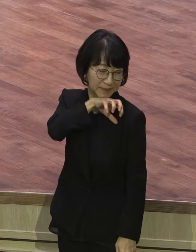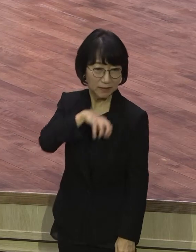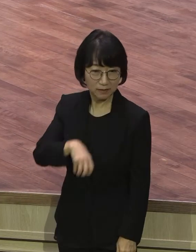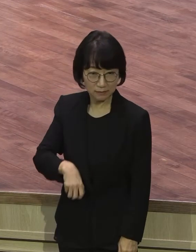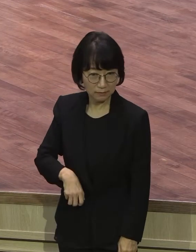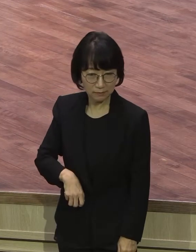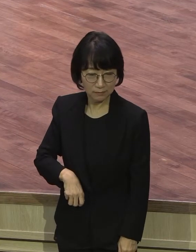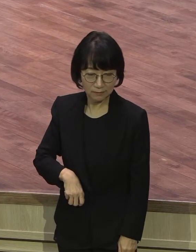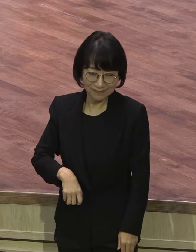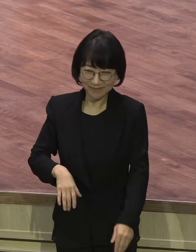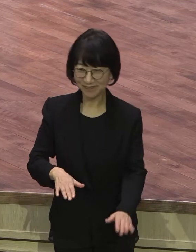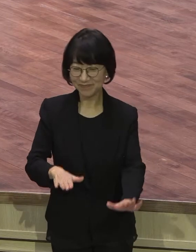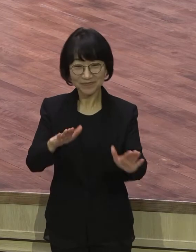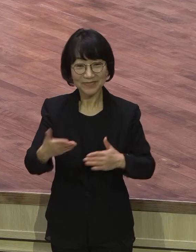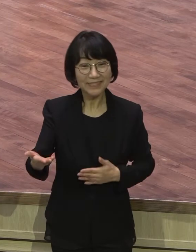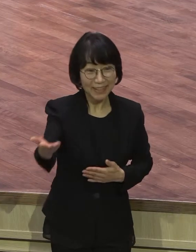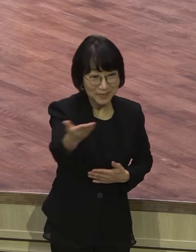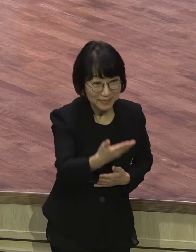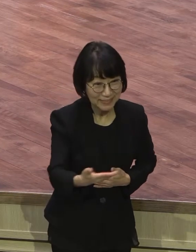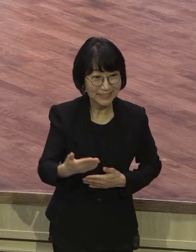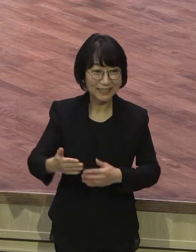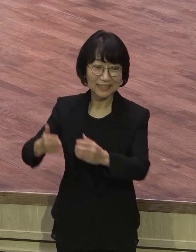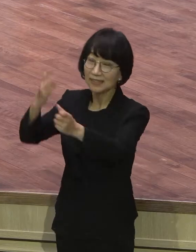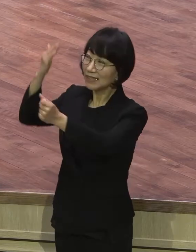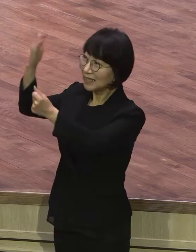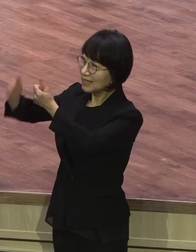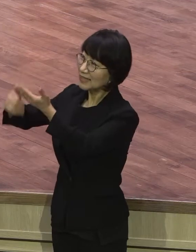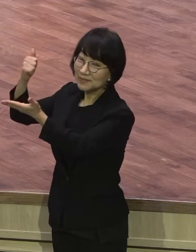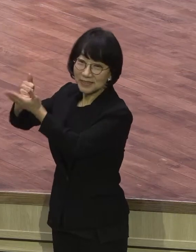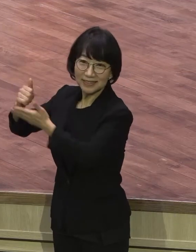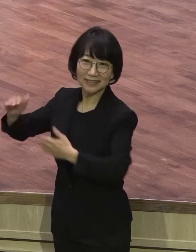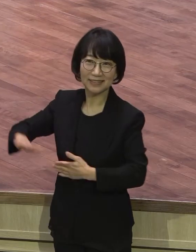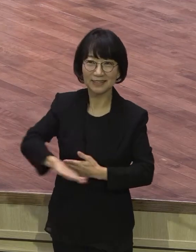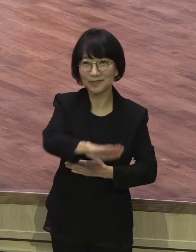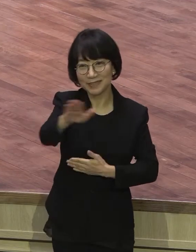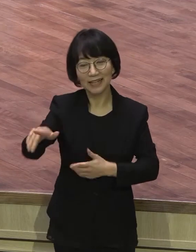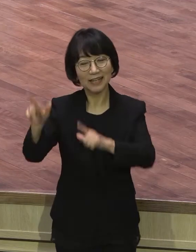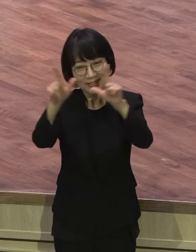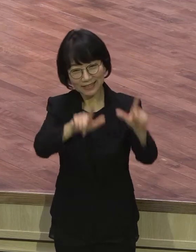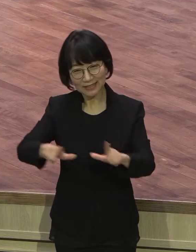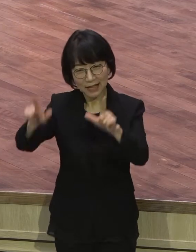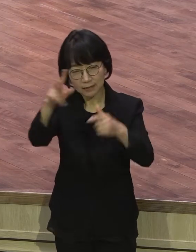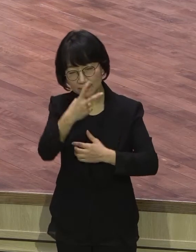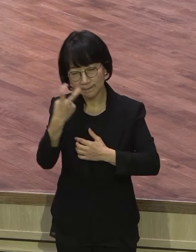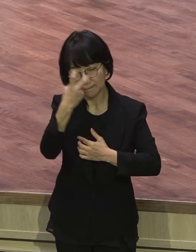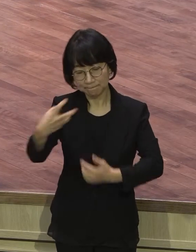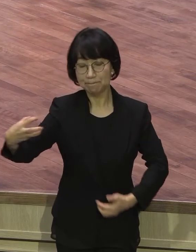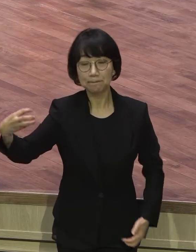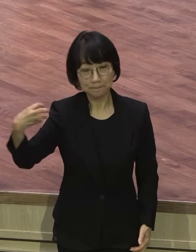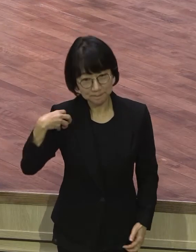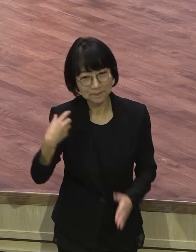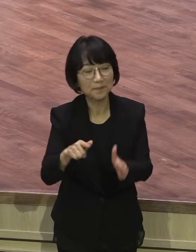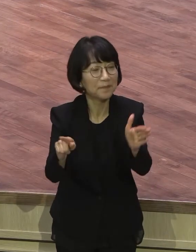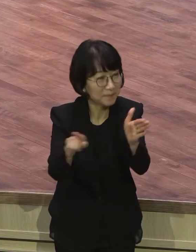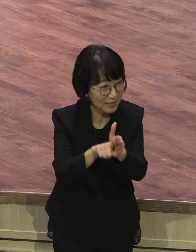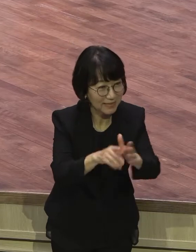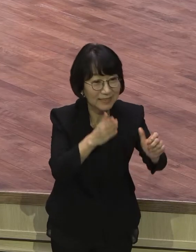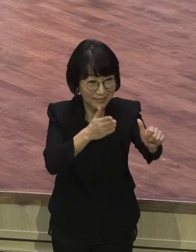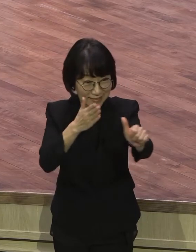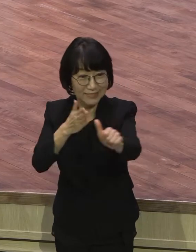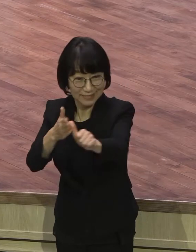우리 영계 모든 성도를 하나님께서 우리의 삶을 분명히 책임져 주신다는 사실을 믿으시기